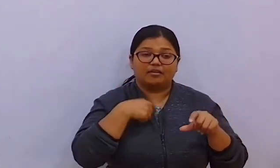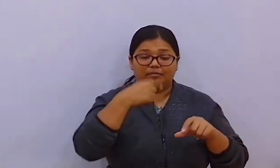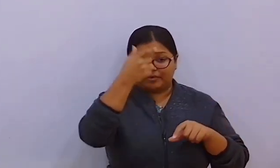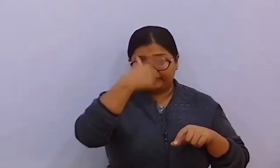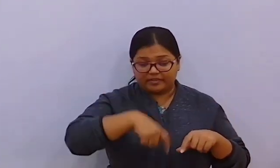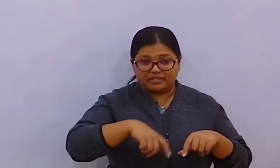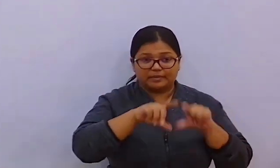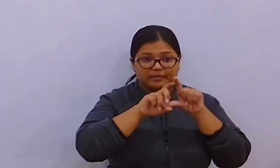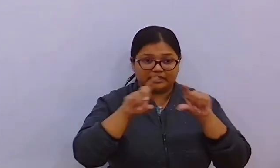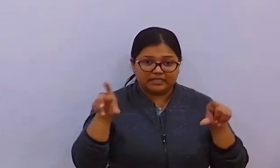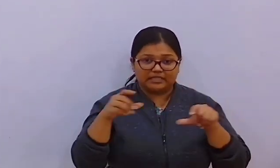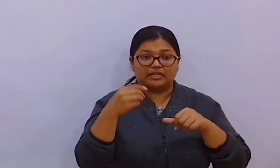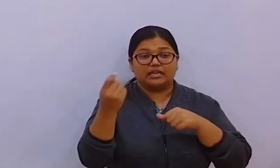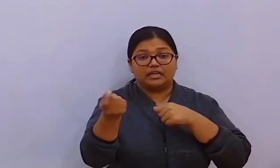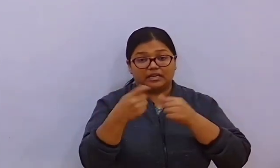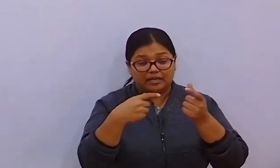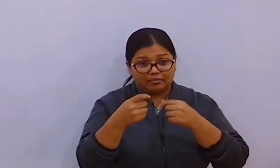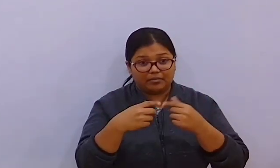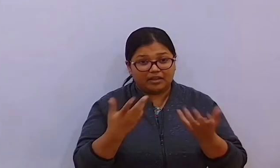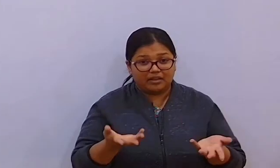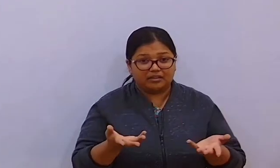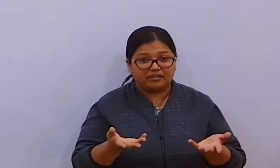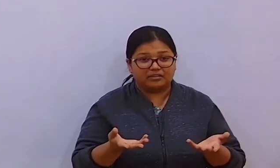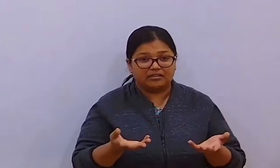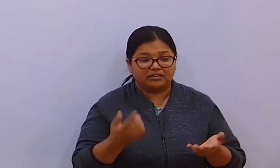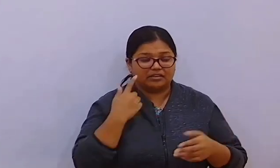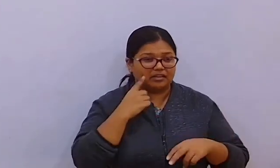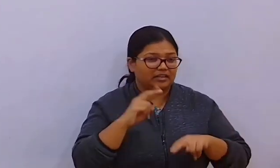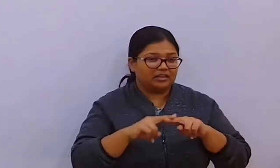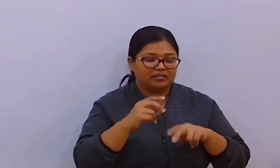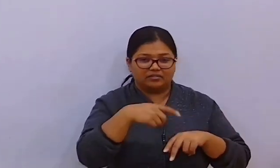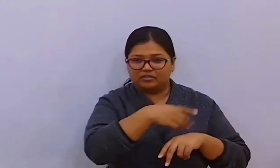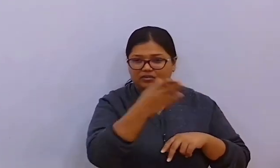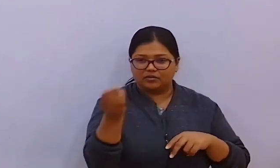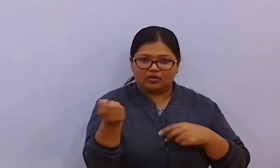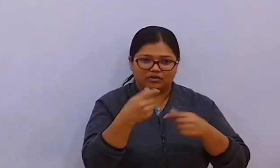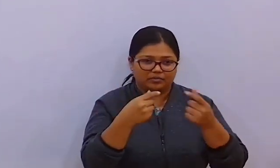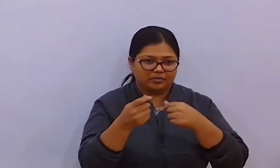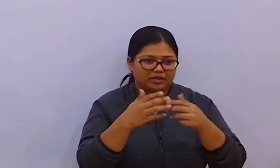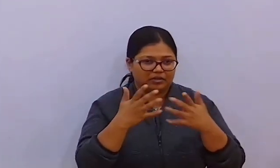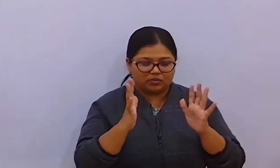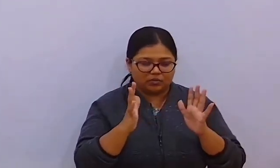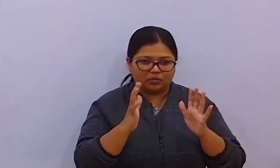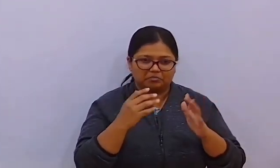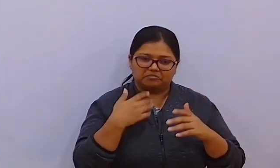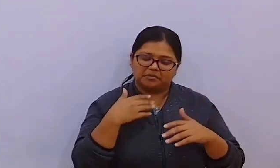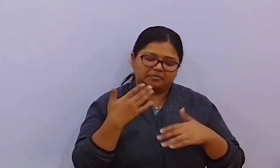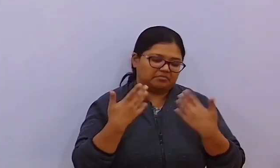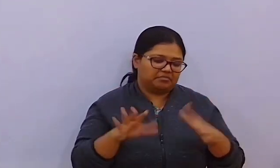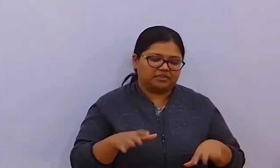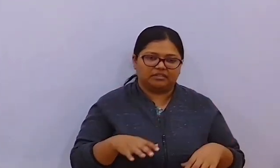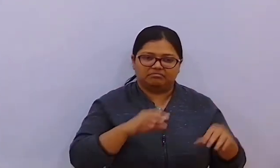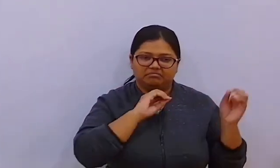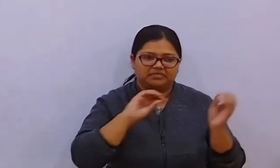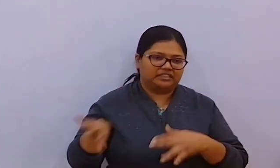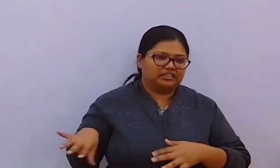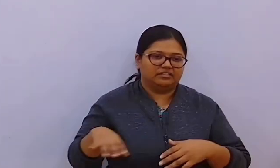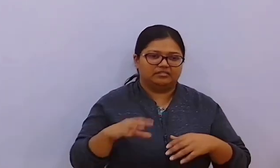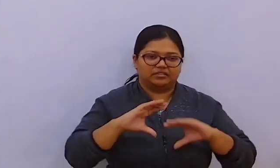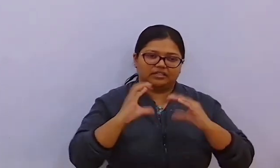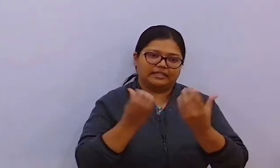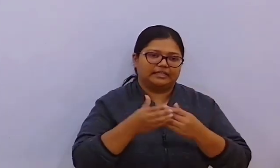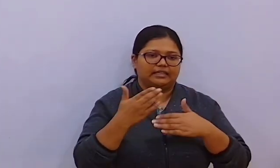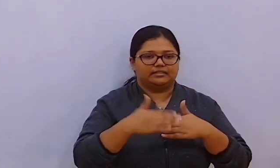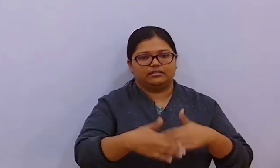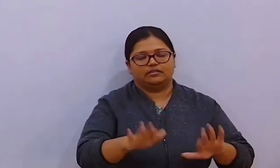हैं। हमारा क्या हुआ था, मौर्य युग शुरू हो गया था। मौर्य युग शुरू हुआ था उसमें हमने क्या क्या पढ़ लिया था, उसके पूरे